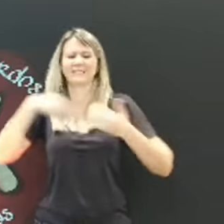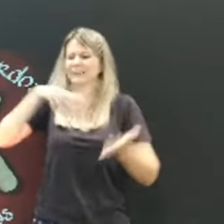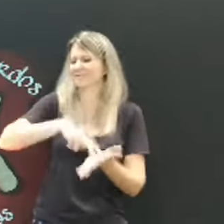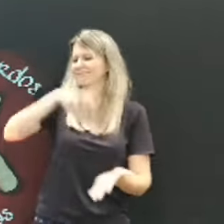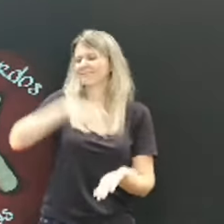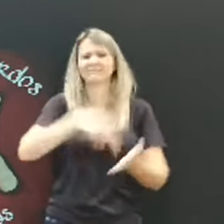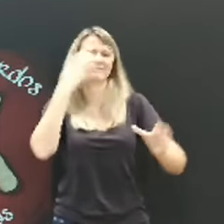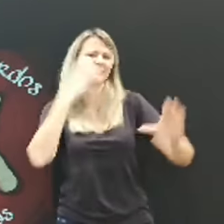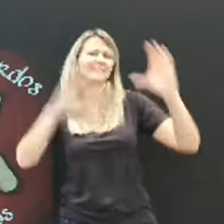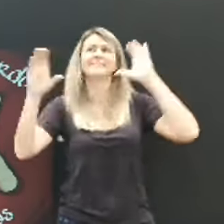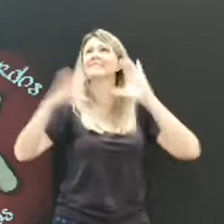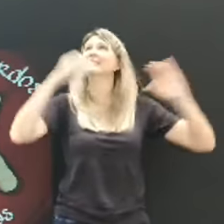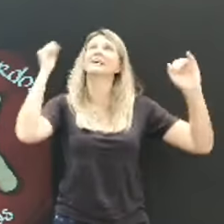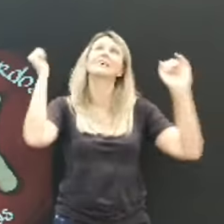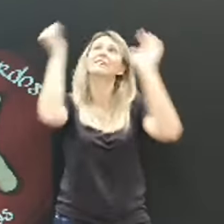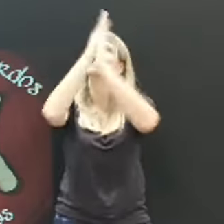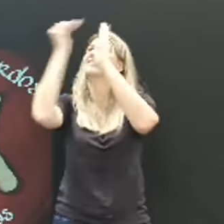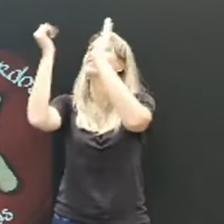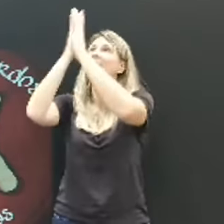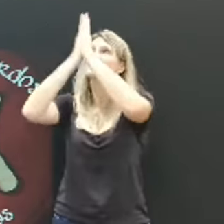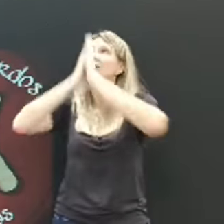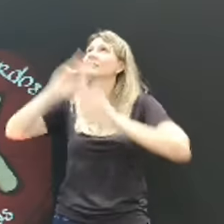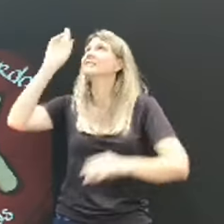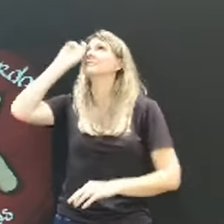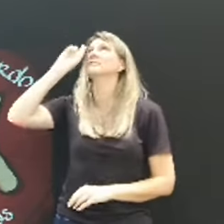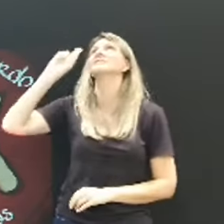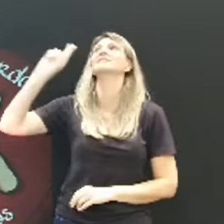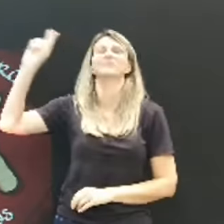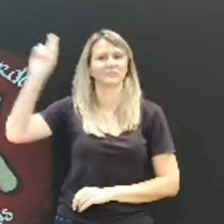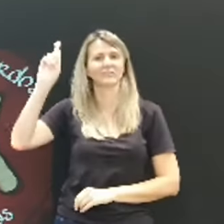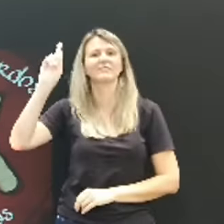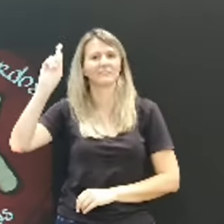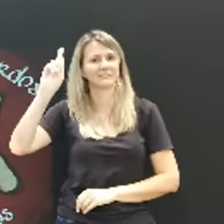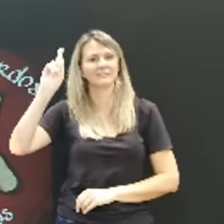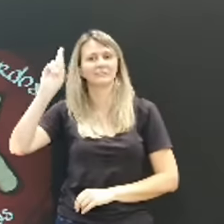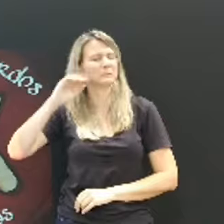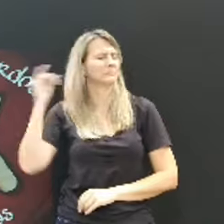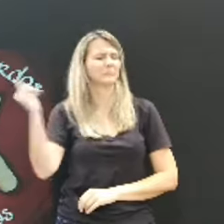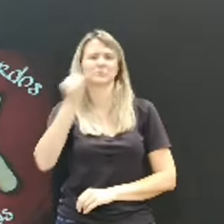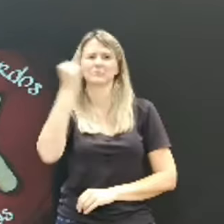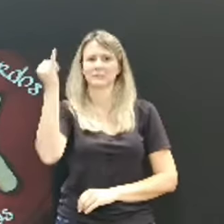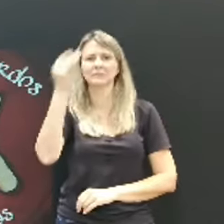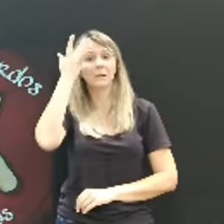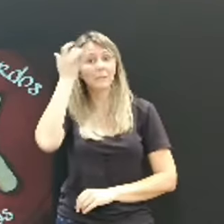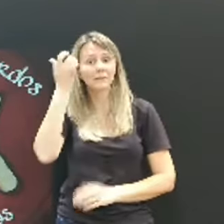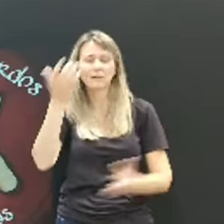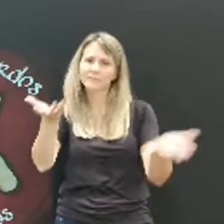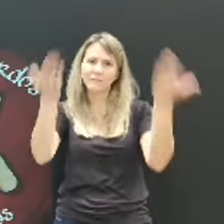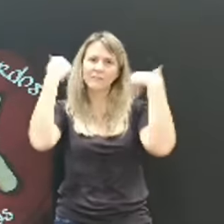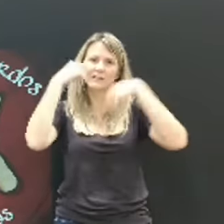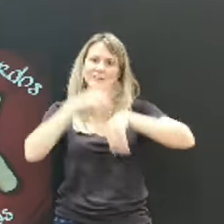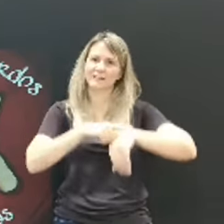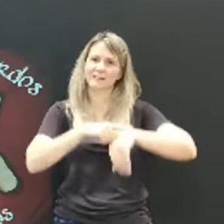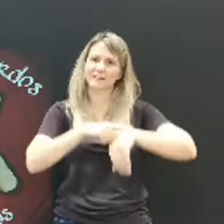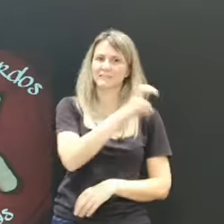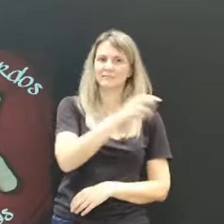Senhor, pular diante do Senhor, nos alegrarmos nele, porque Ele é o nosso Deus, Ele é o nosso Senhor. Então aproveite